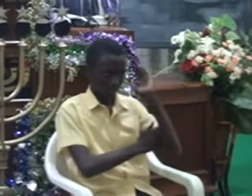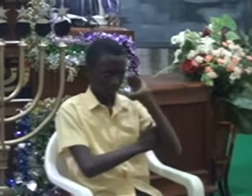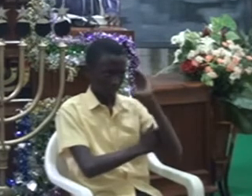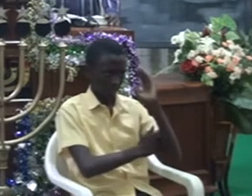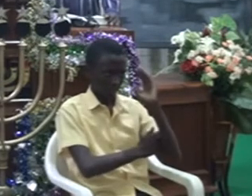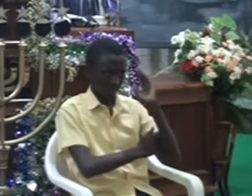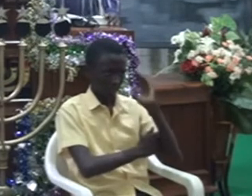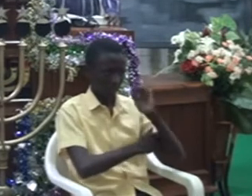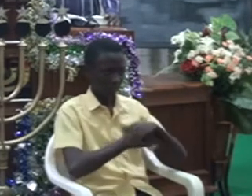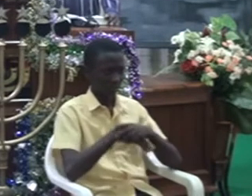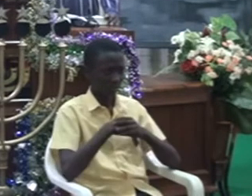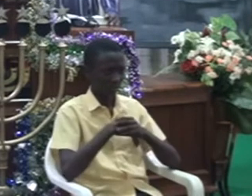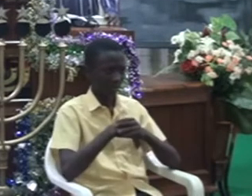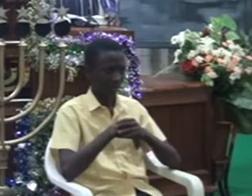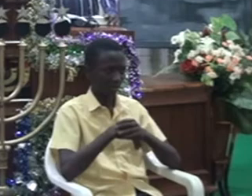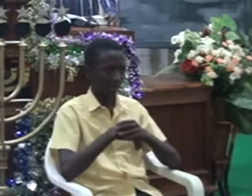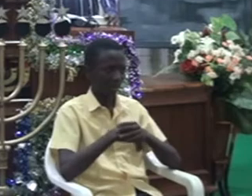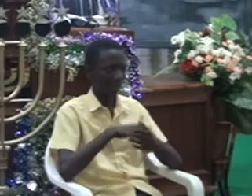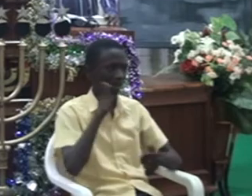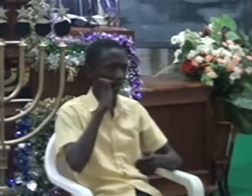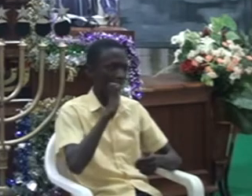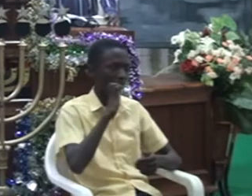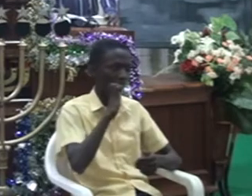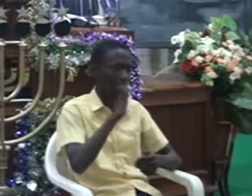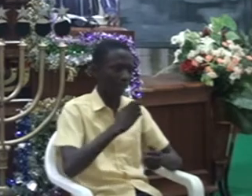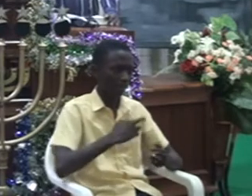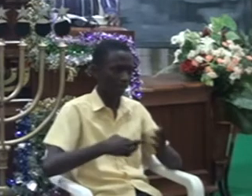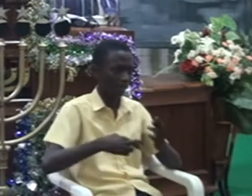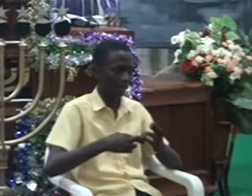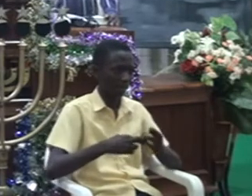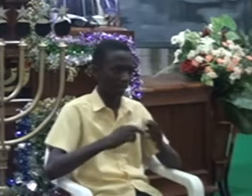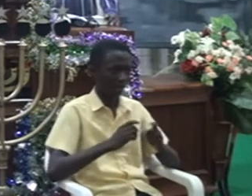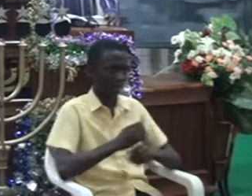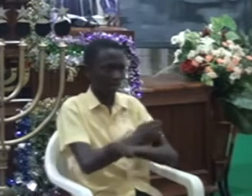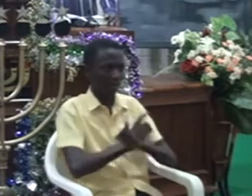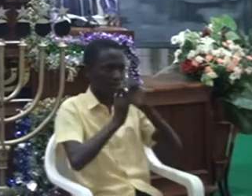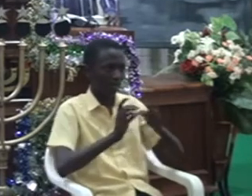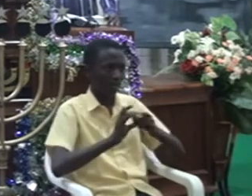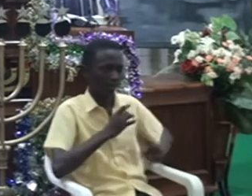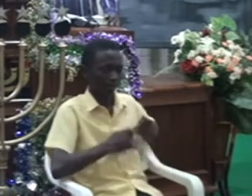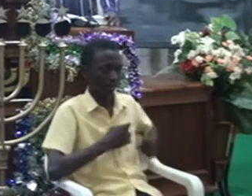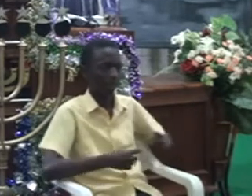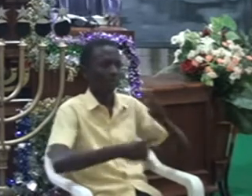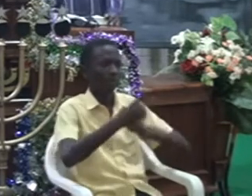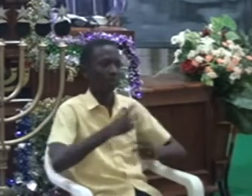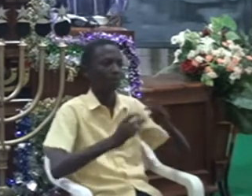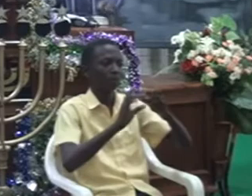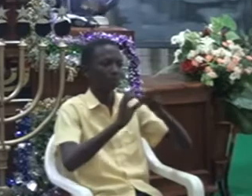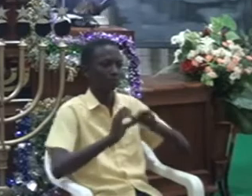zaidi neema ya Mungu. Et le don de la grâce. Na zawadi ya neema. Venant d'un